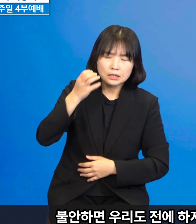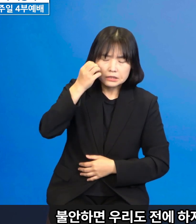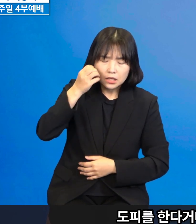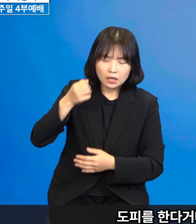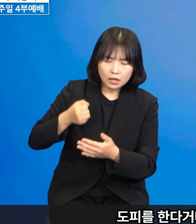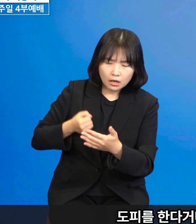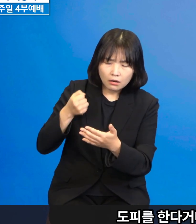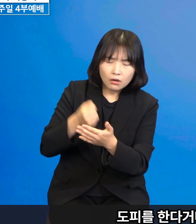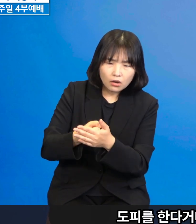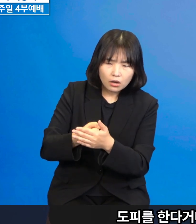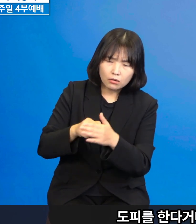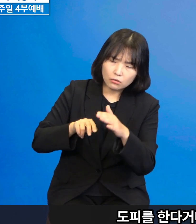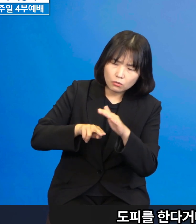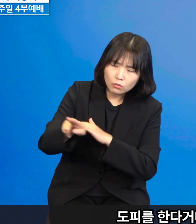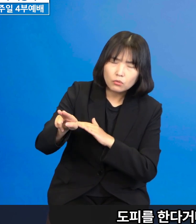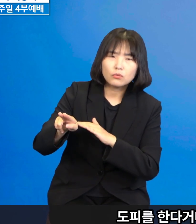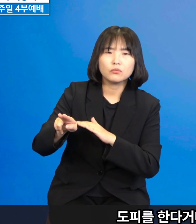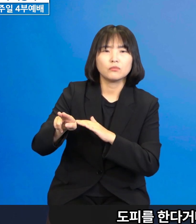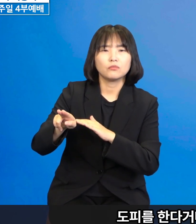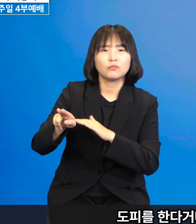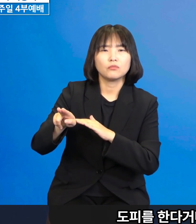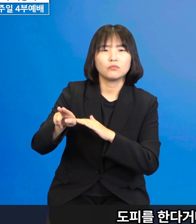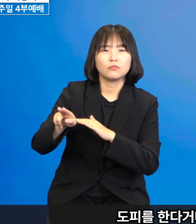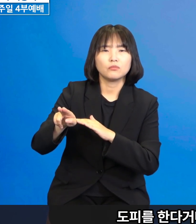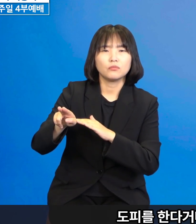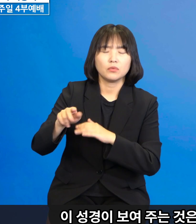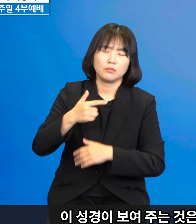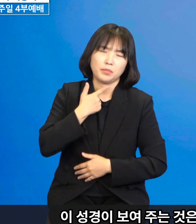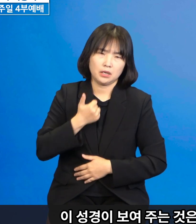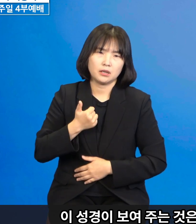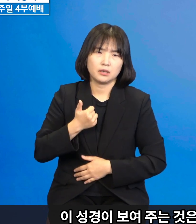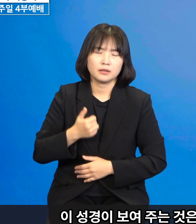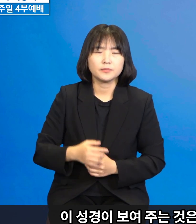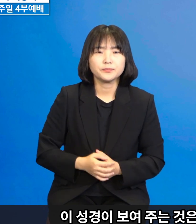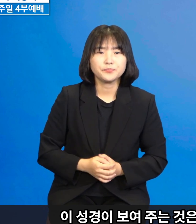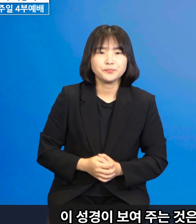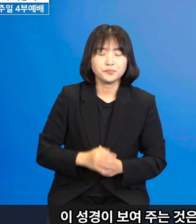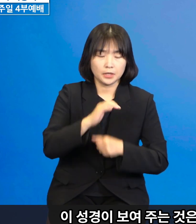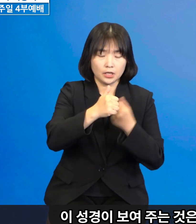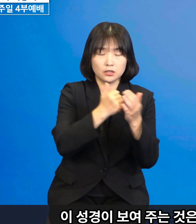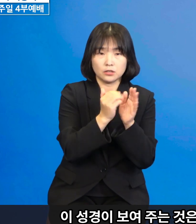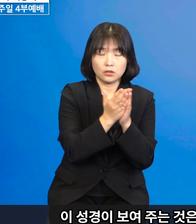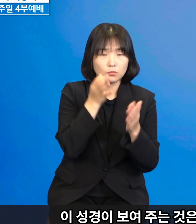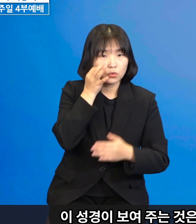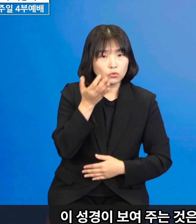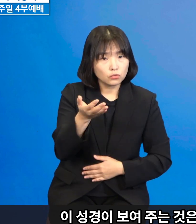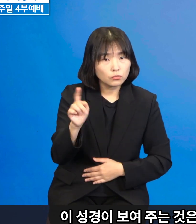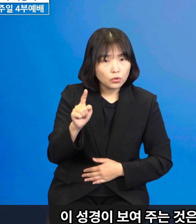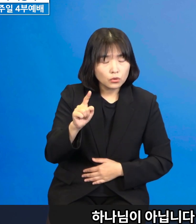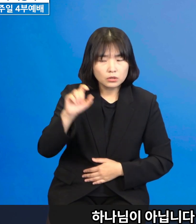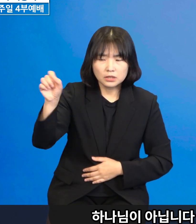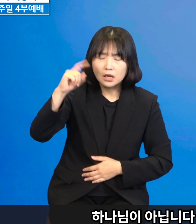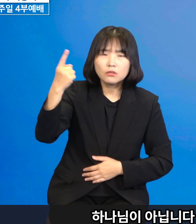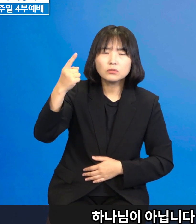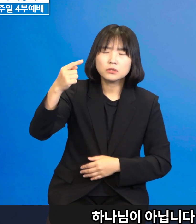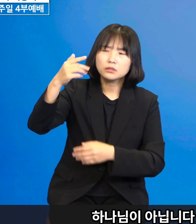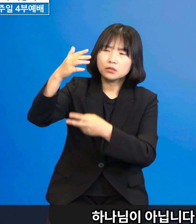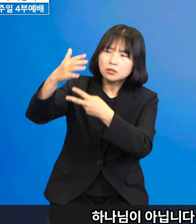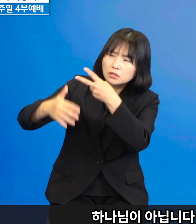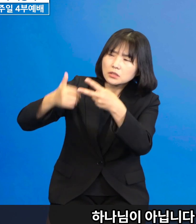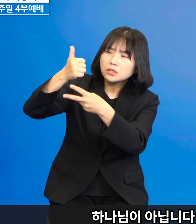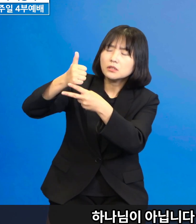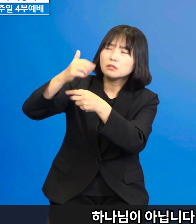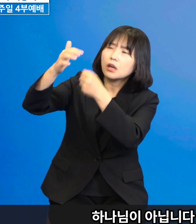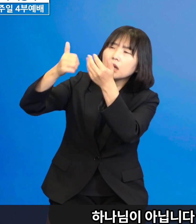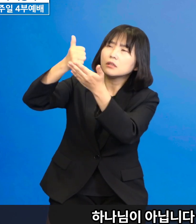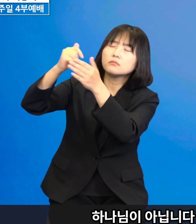내리고 도피를 한다거나 그런 일을 행하죠. 이 성경이 보여주는 것은 다윗은 신이 아니라는 거예요. 하나님이 아닙니다.